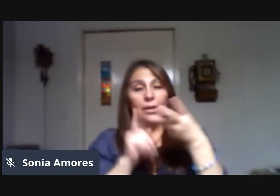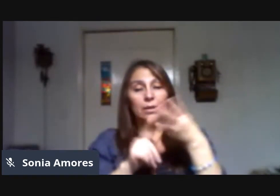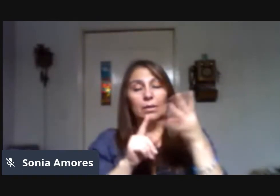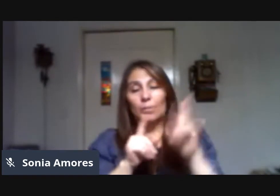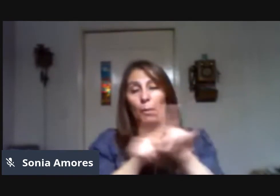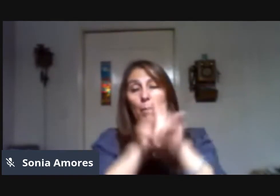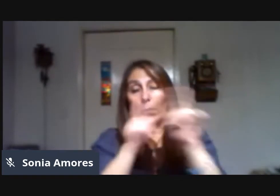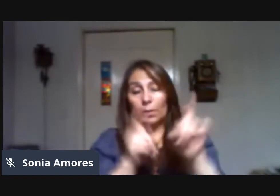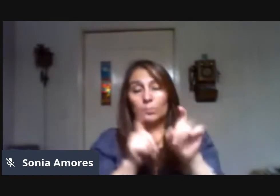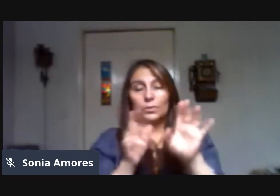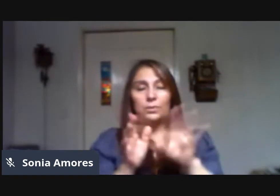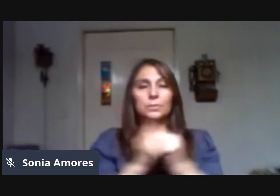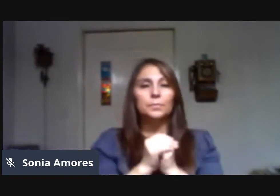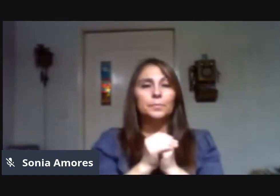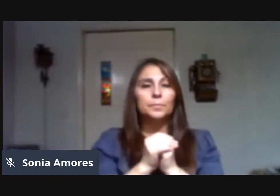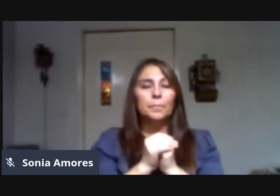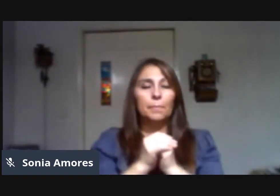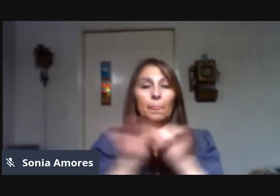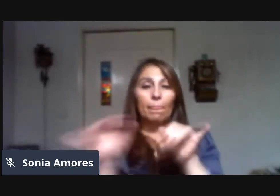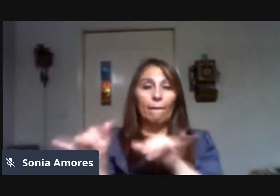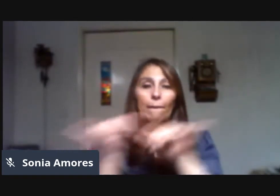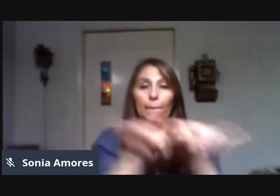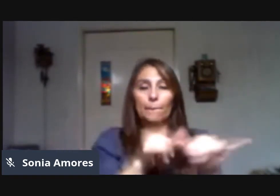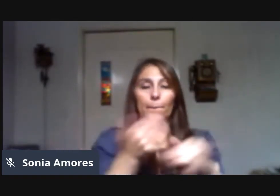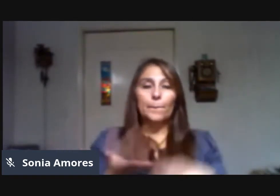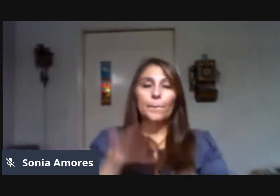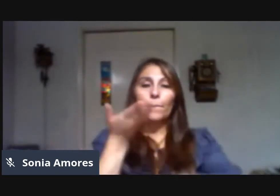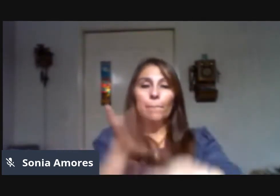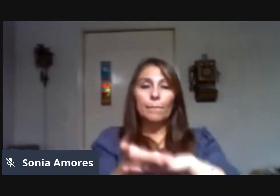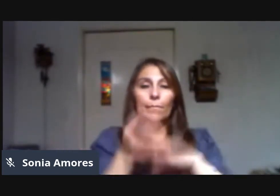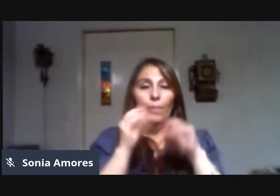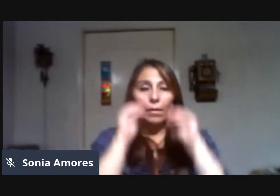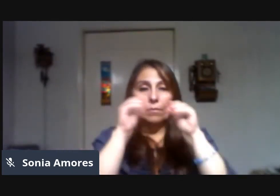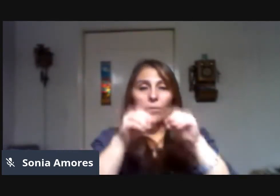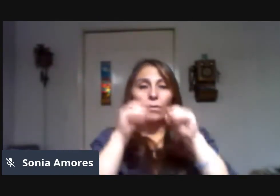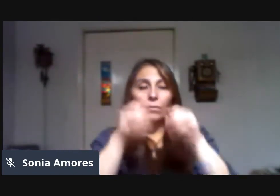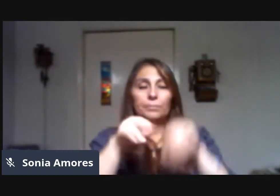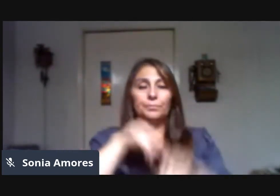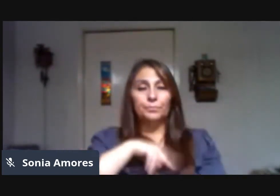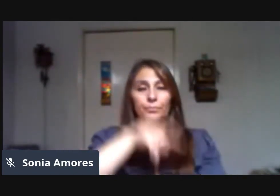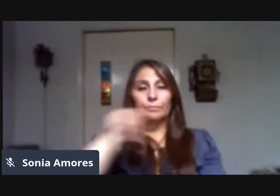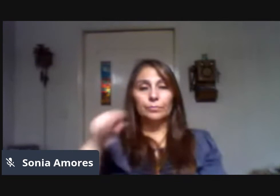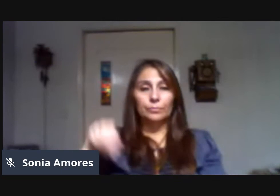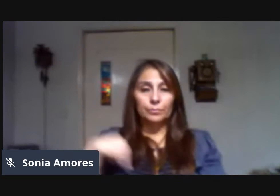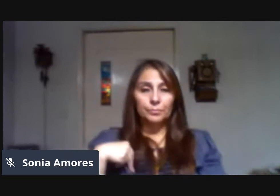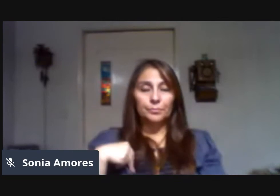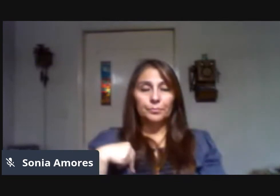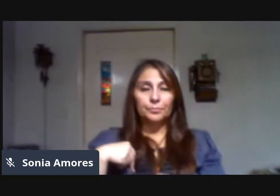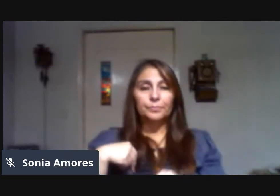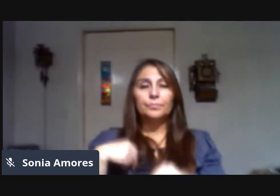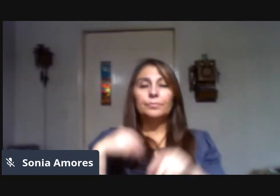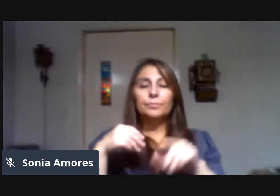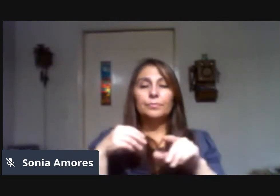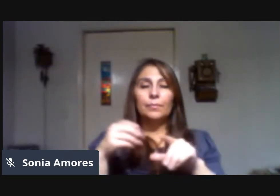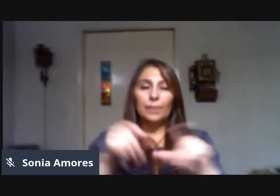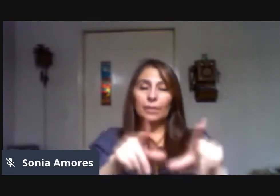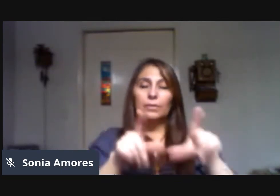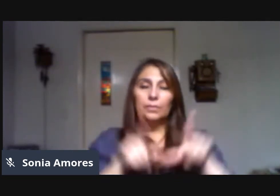como propuesta de formación que estamos agenciando desde la licenciatura y la Dirección de Derechos